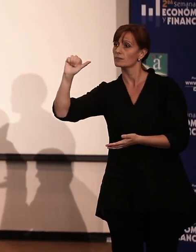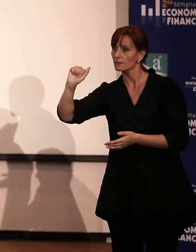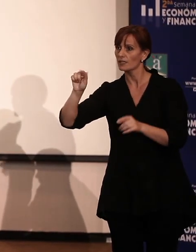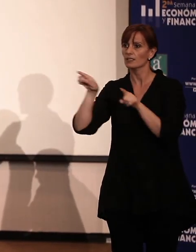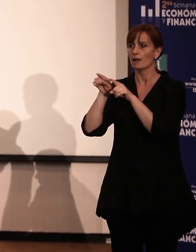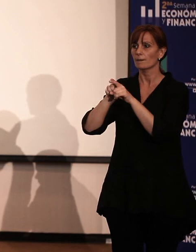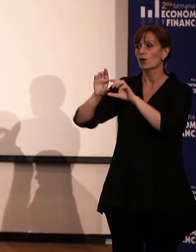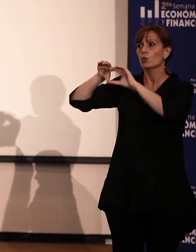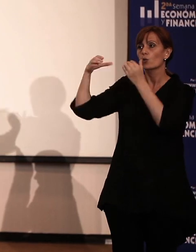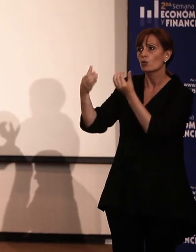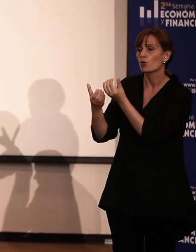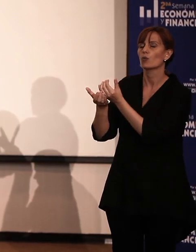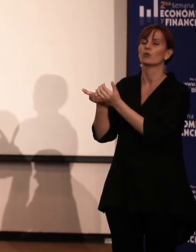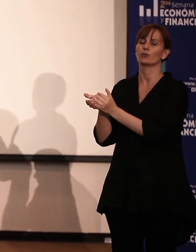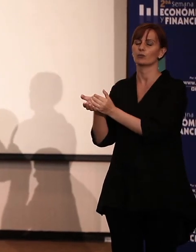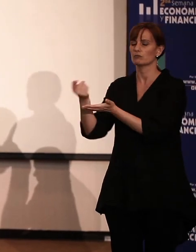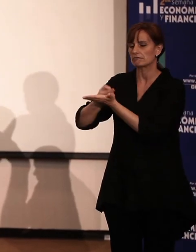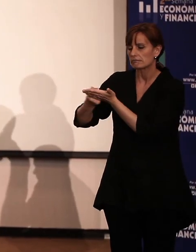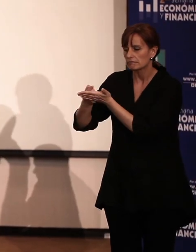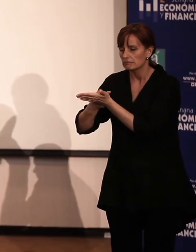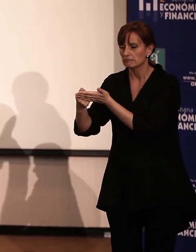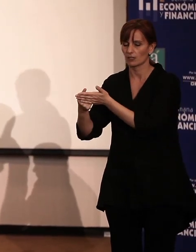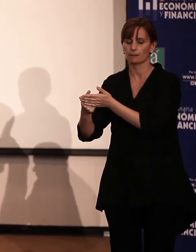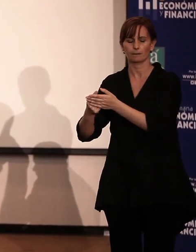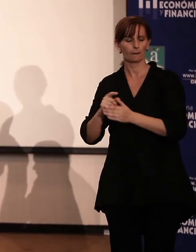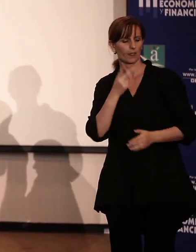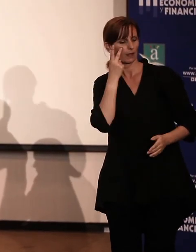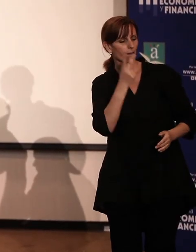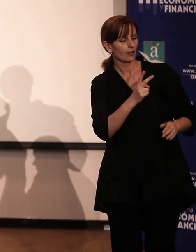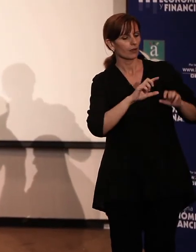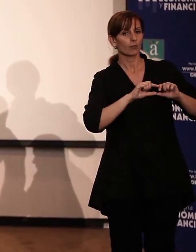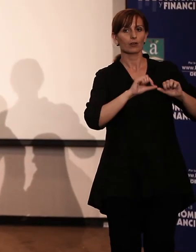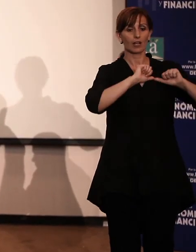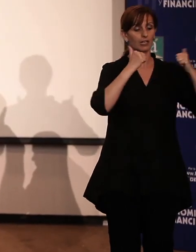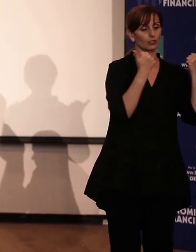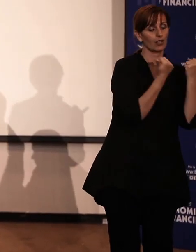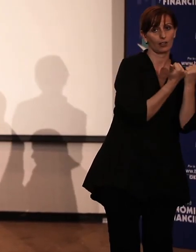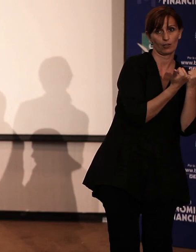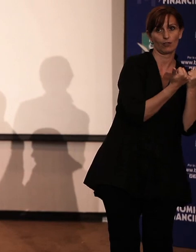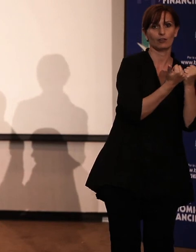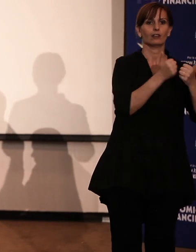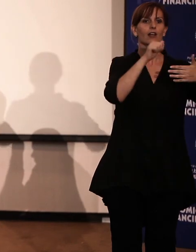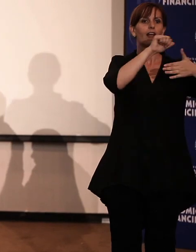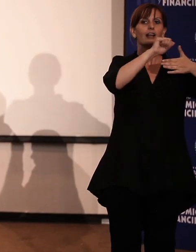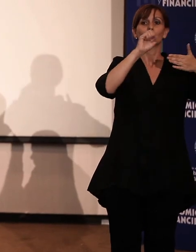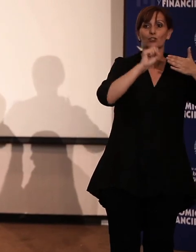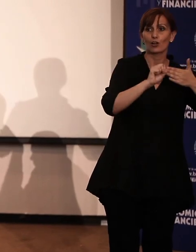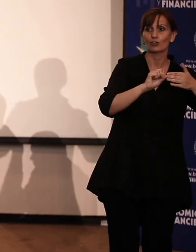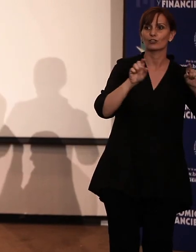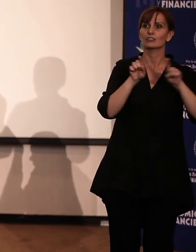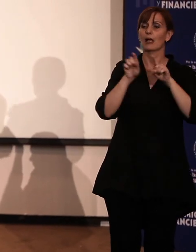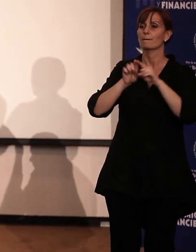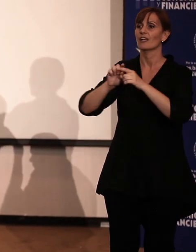públicas y vimos a un sordo y tuvimos a Aniles Rey lo dije correcto